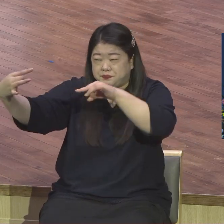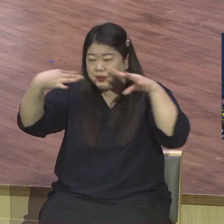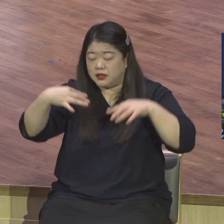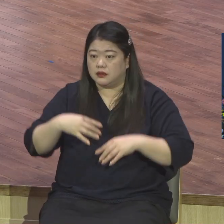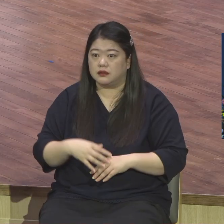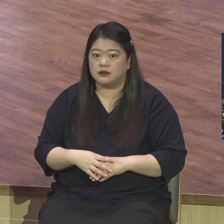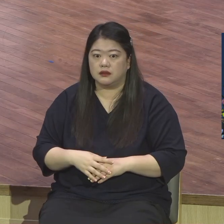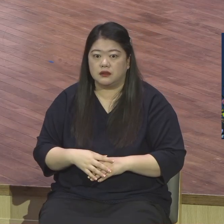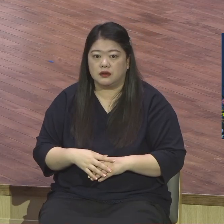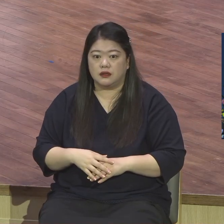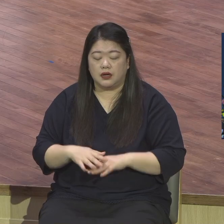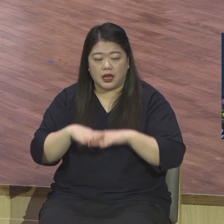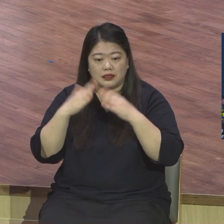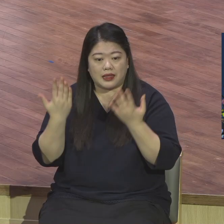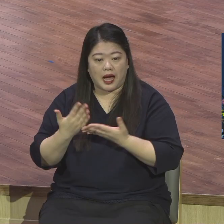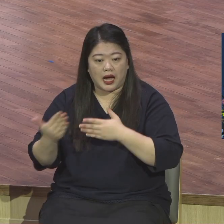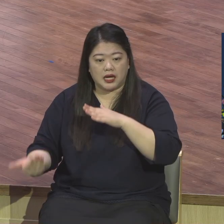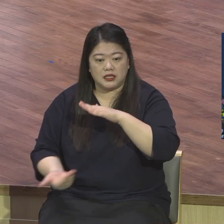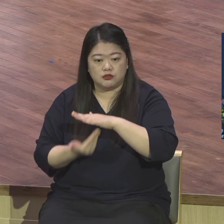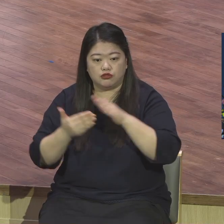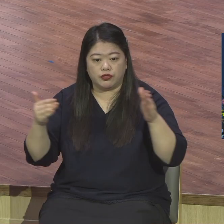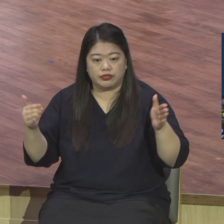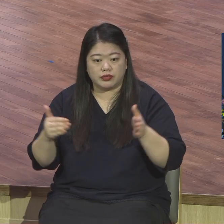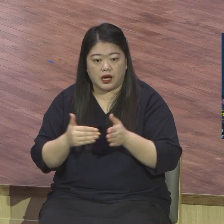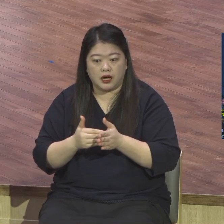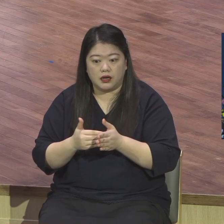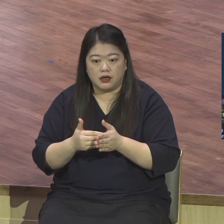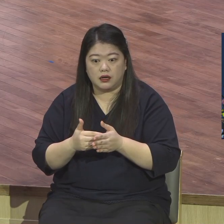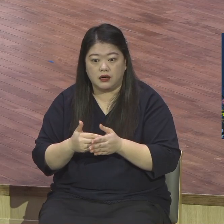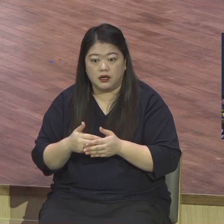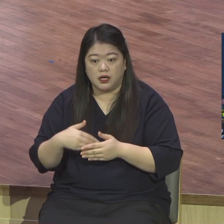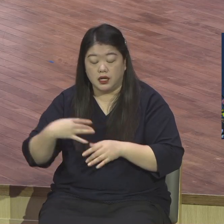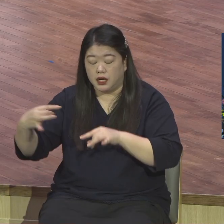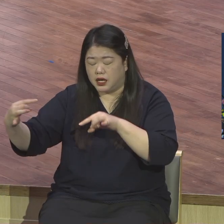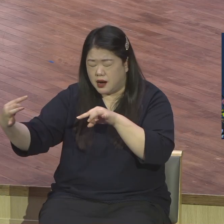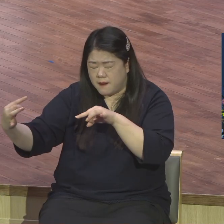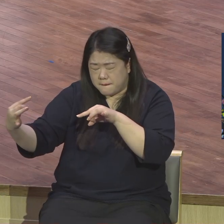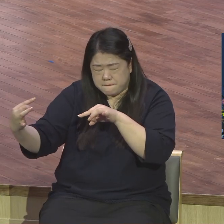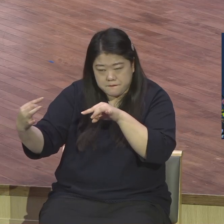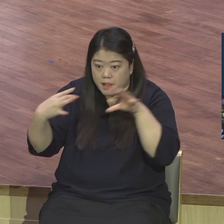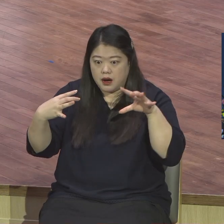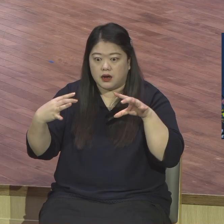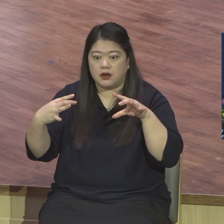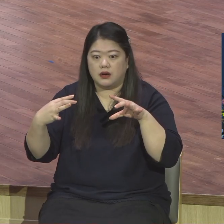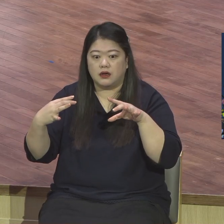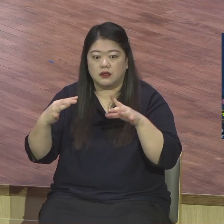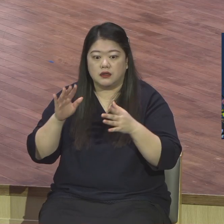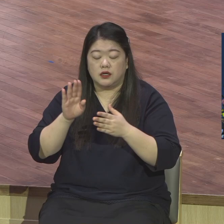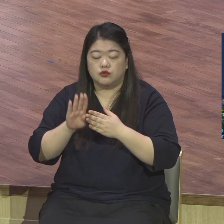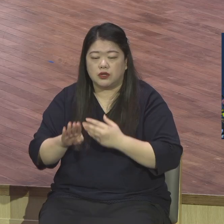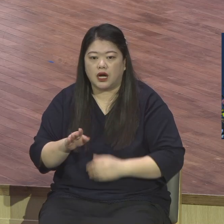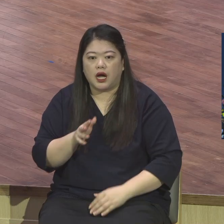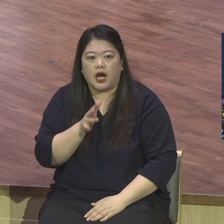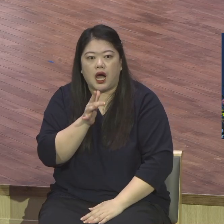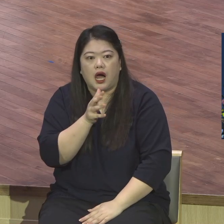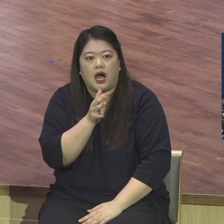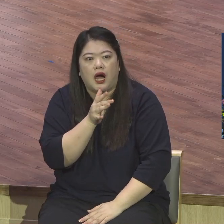그게 동시에 딱 떨어지는 거예요. 아 모든 문제 해결자란 말이 십자가에 다 이루었다는 그 말이 그